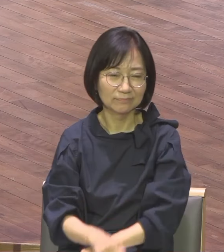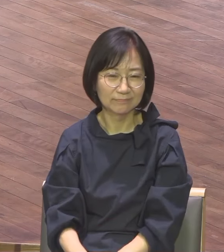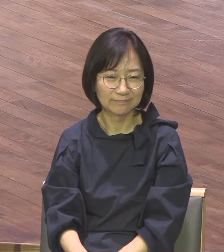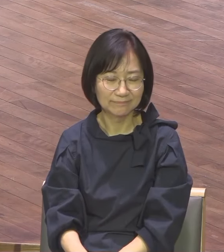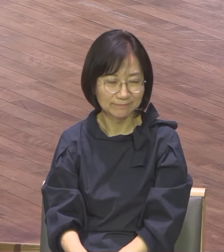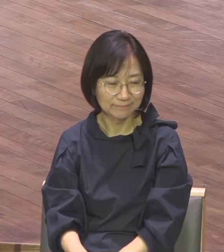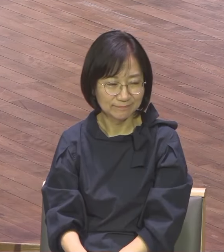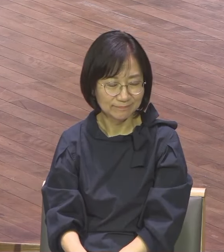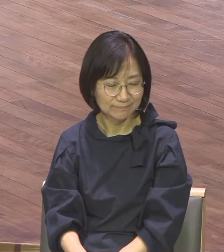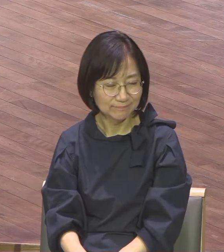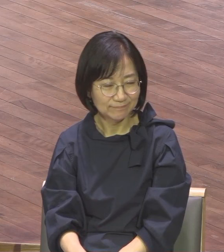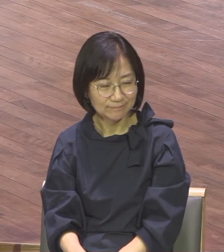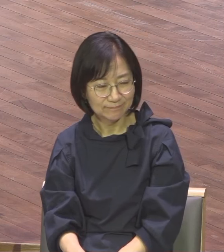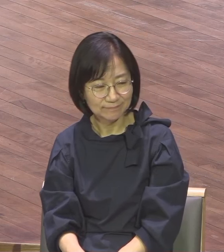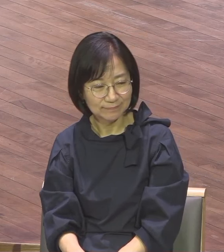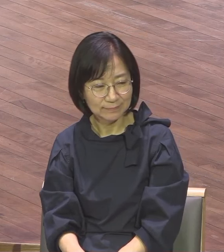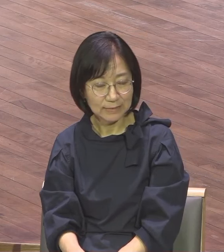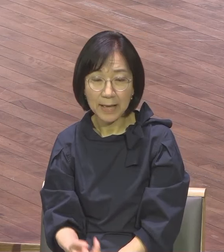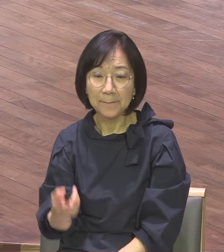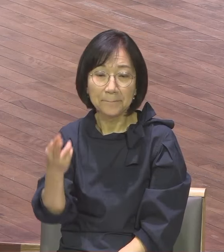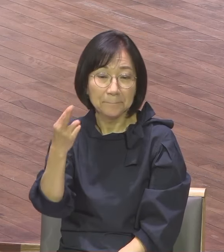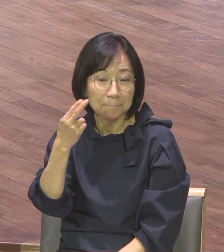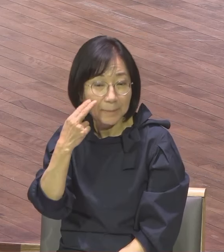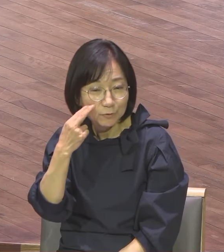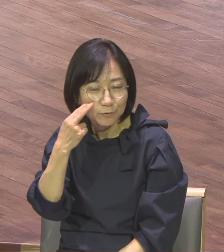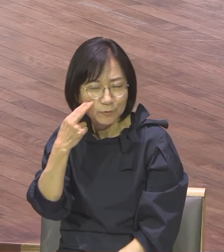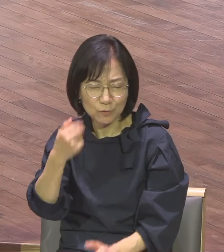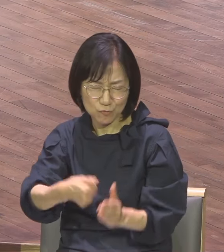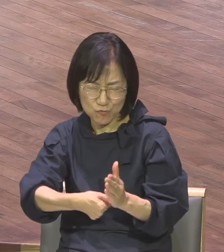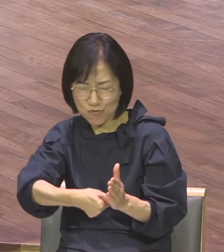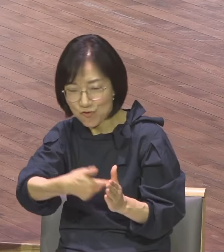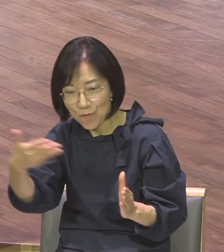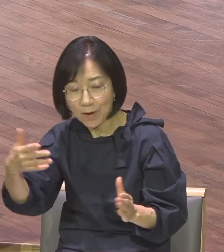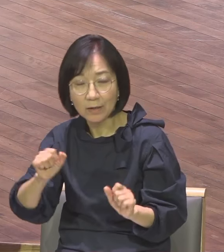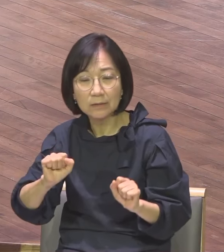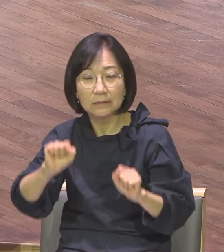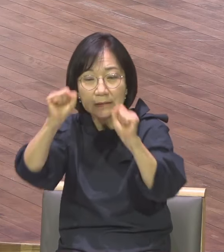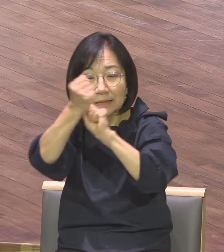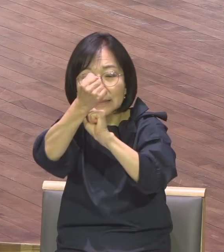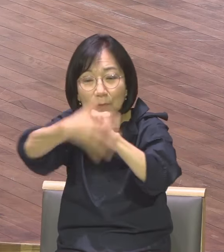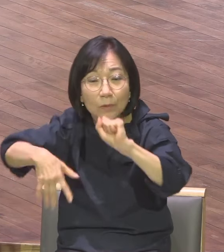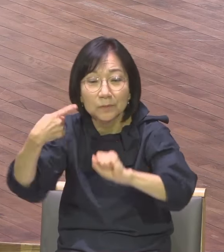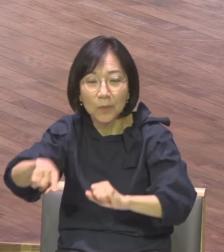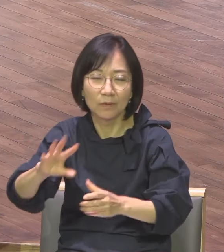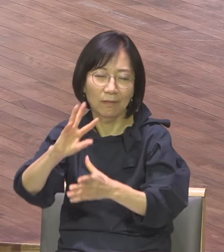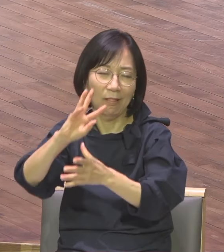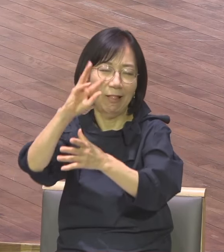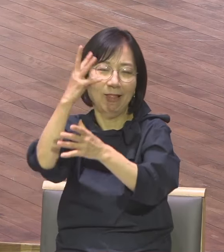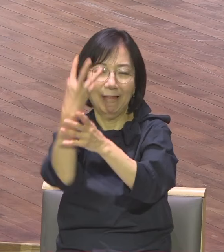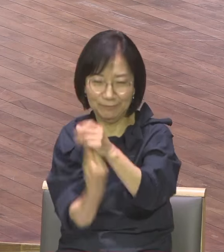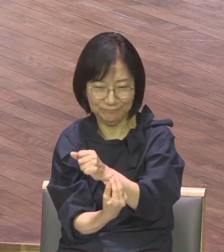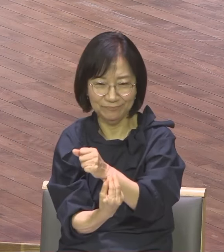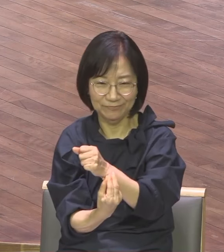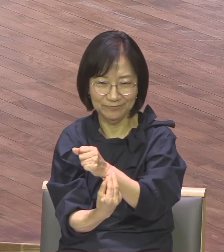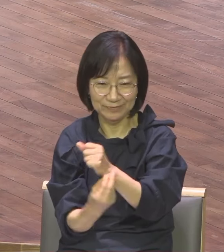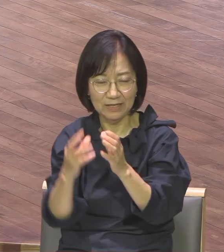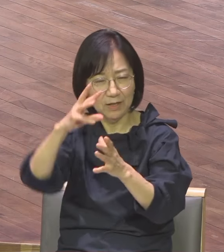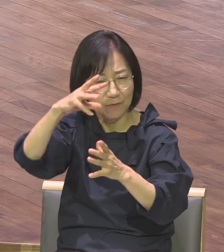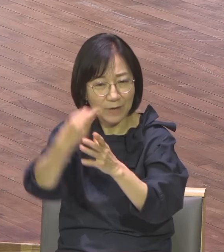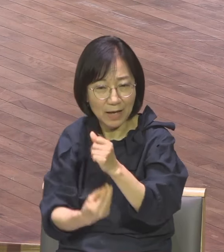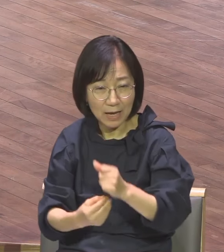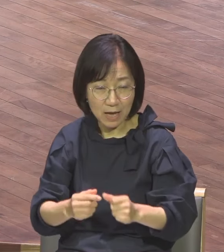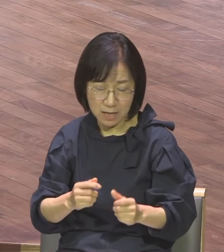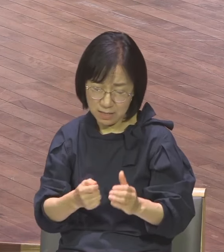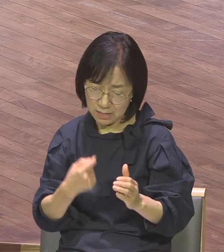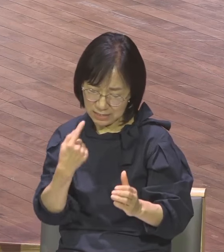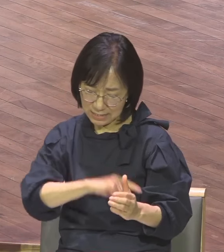미국의 유명한 농구 미국은 대단합니다. NBA 여러분 아시잖아요. 농구하면 세계적인 인물 누구였어요?